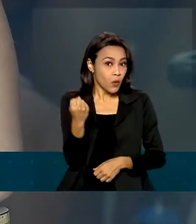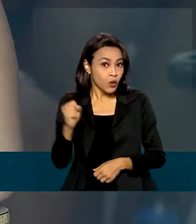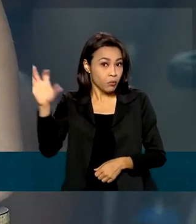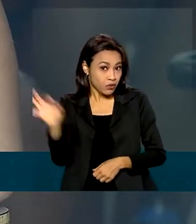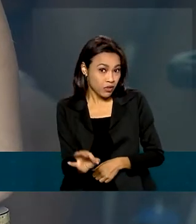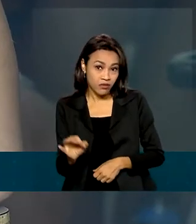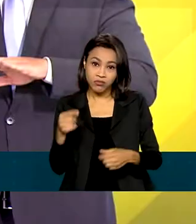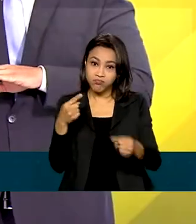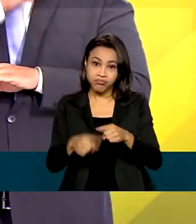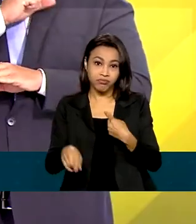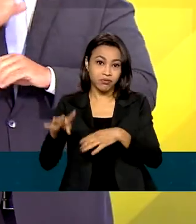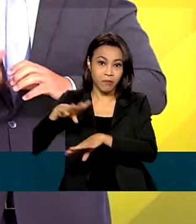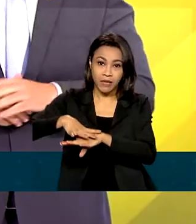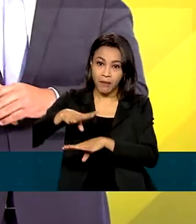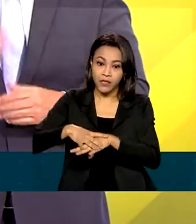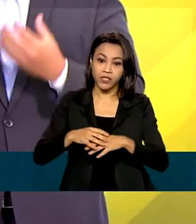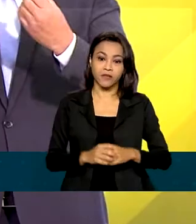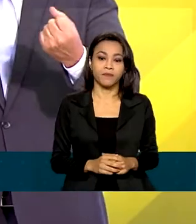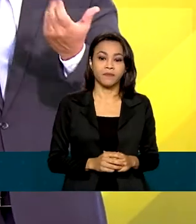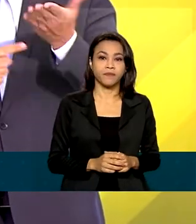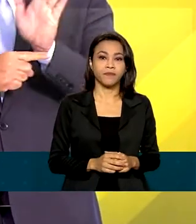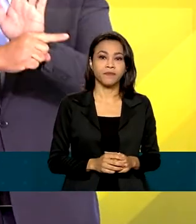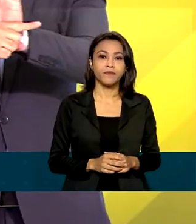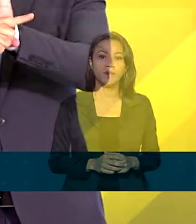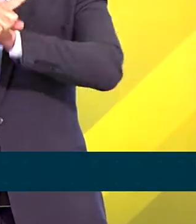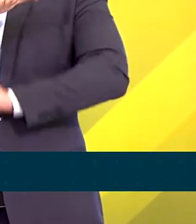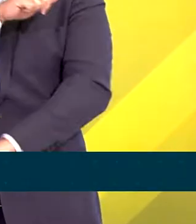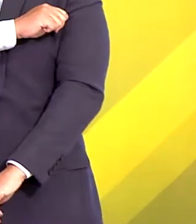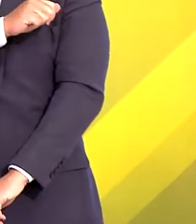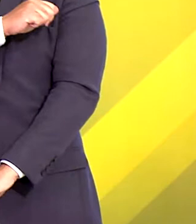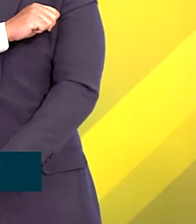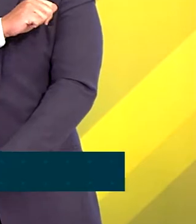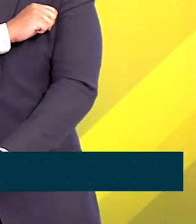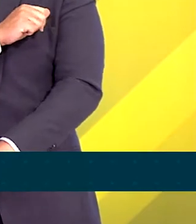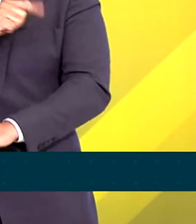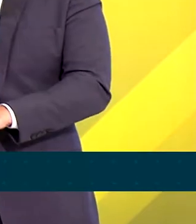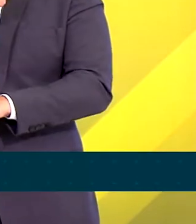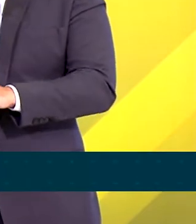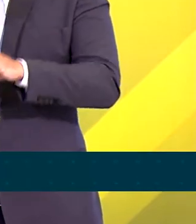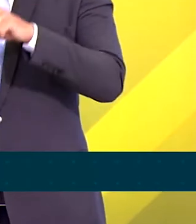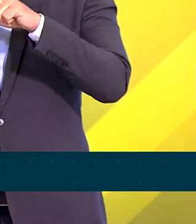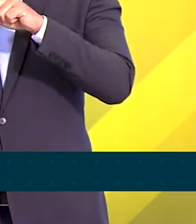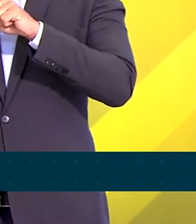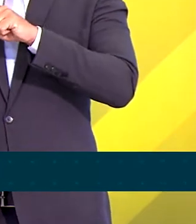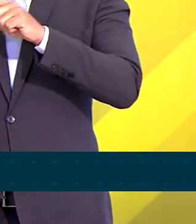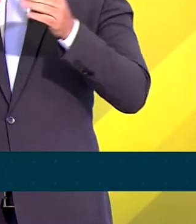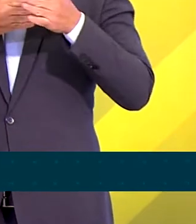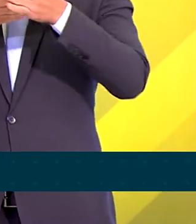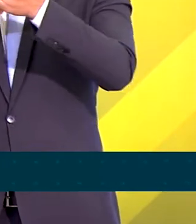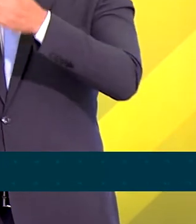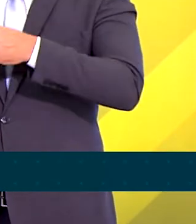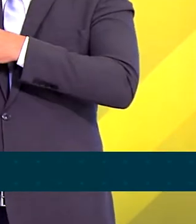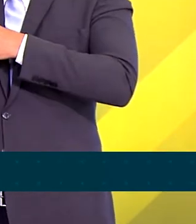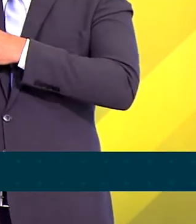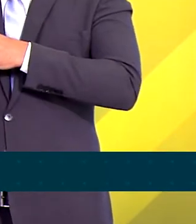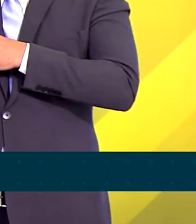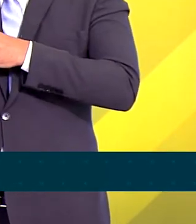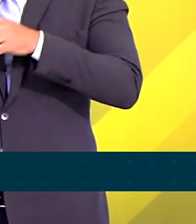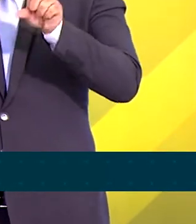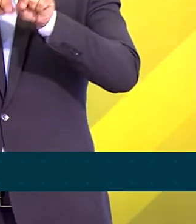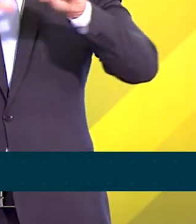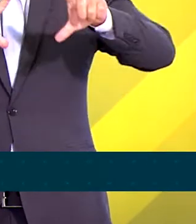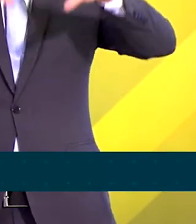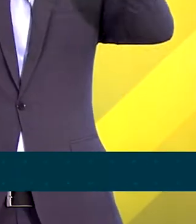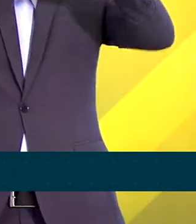para matemática. Vamos auxiliar os estudantes a superarem as dificuldades de aprendizagem mapeadas e vamos diminuir